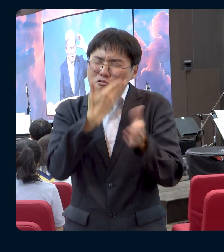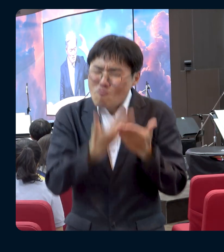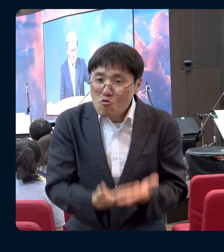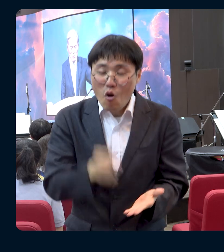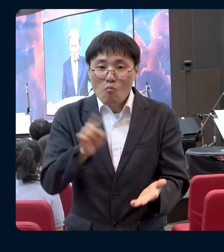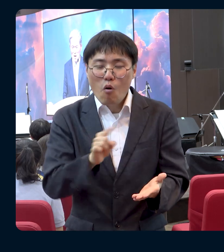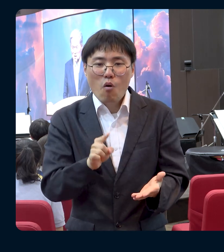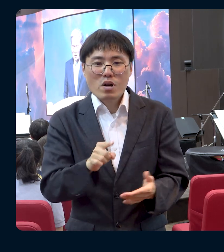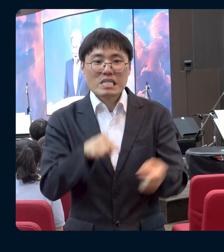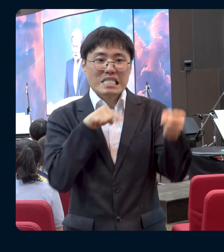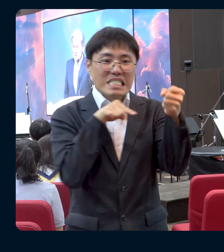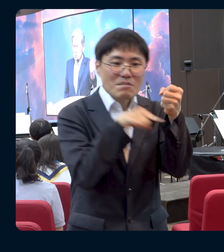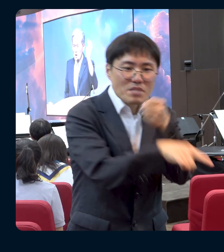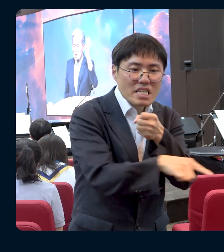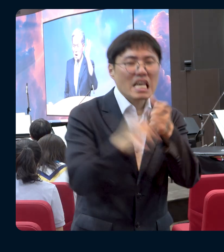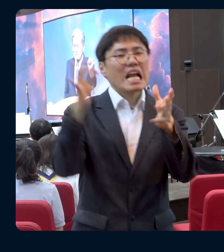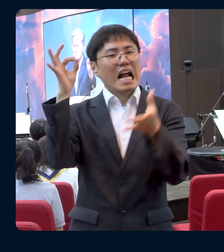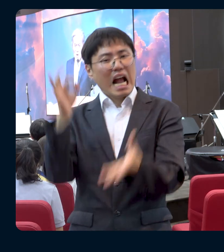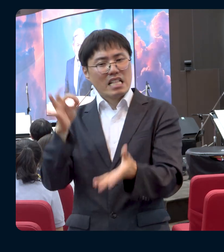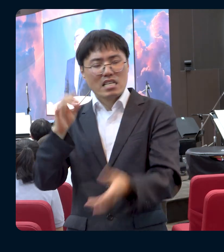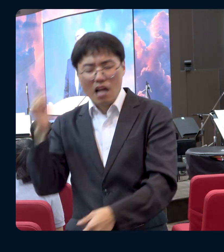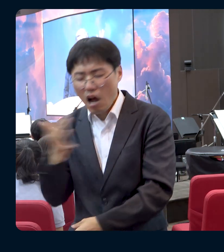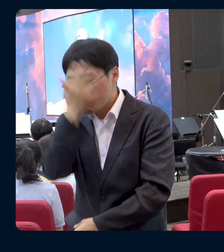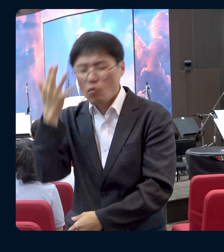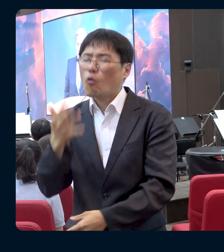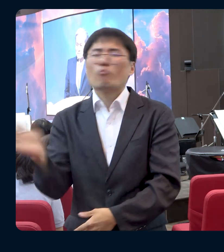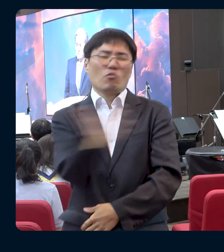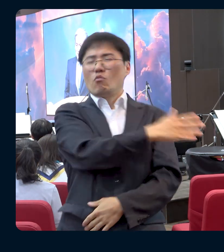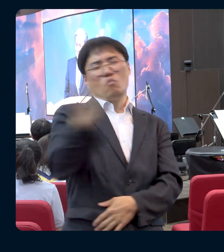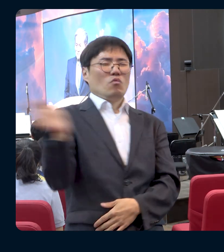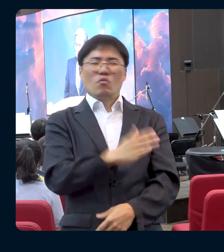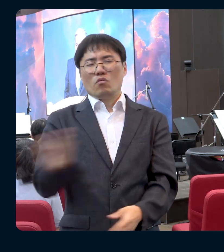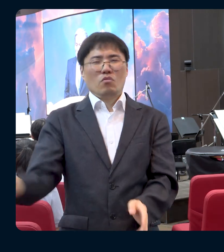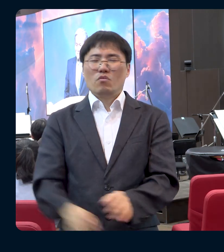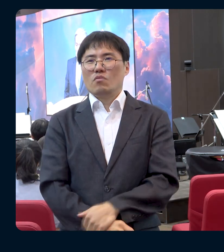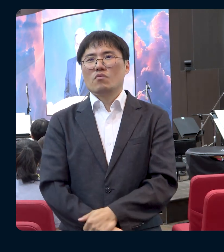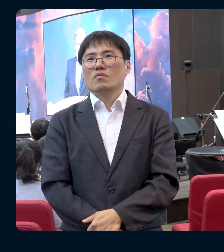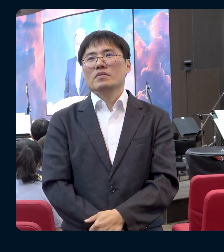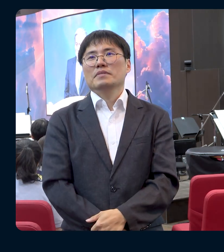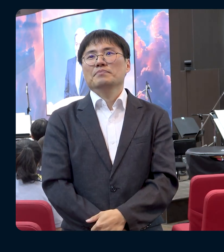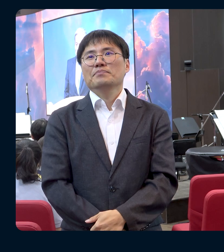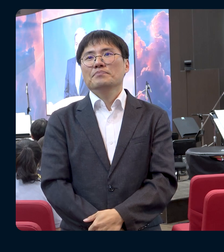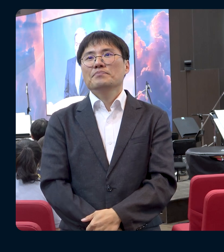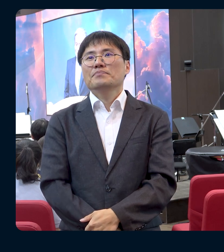가장 중요한 의미와 가치와 아름다움이 날아가거든.